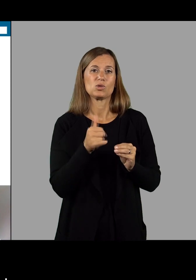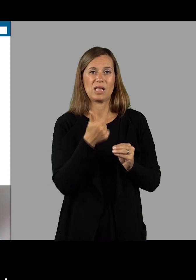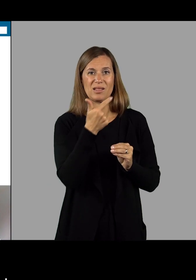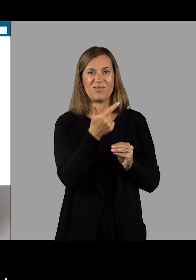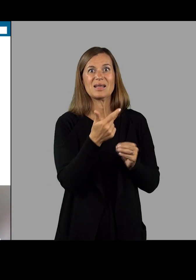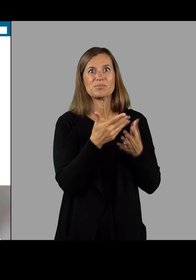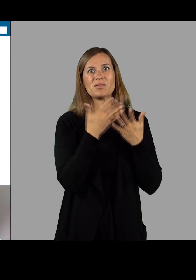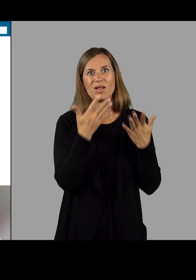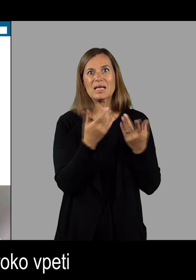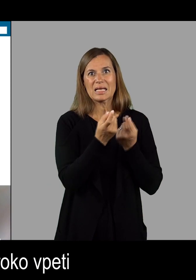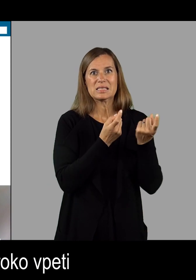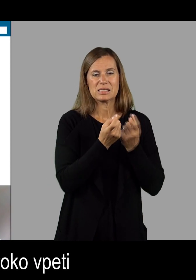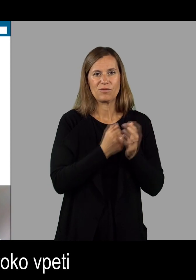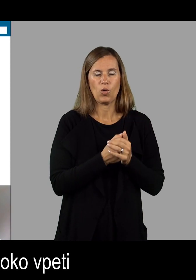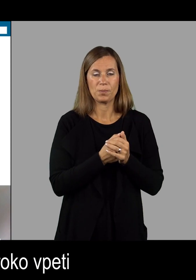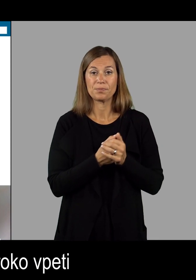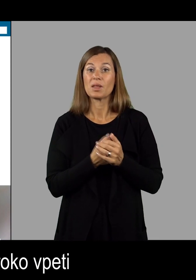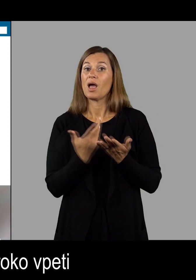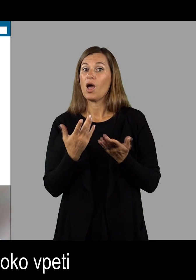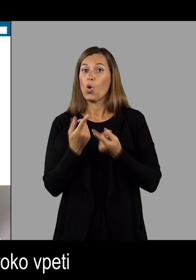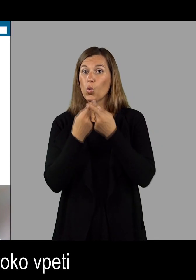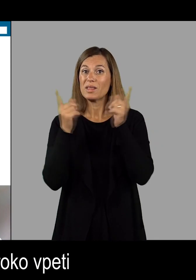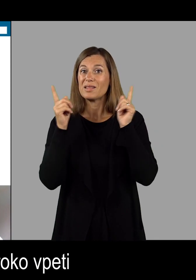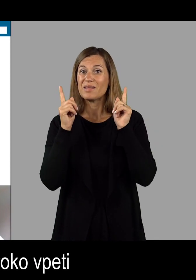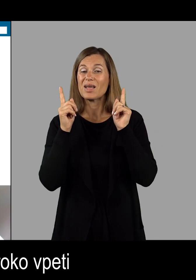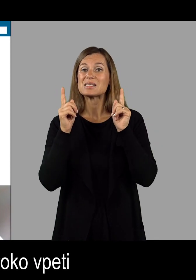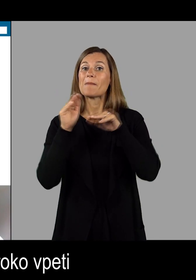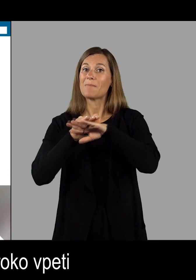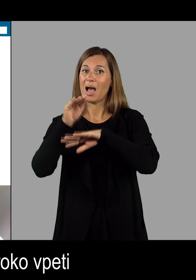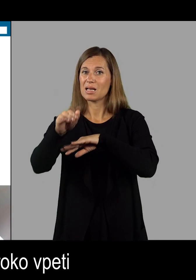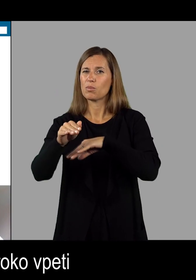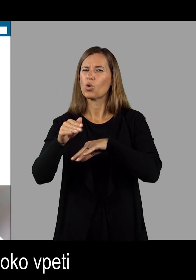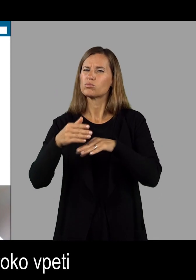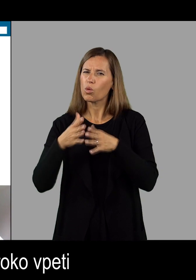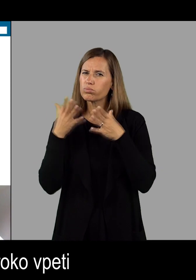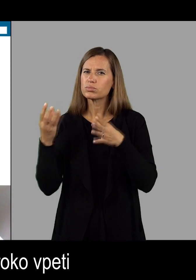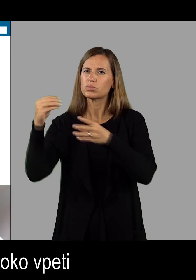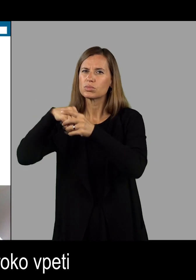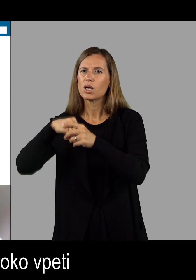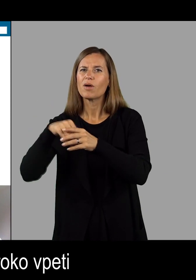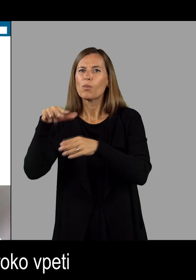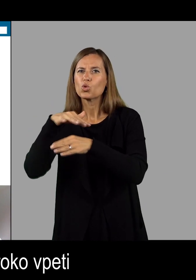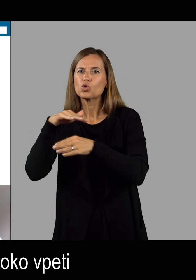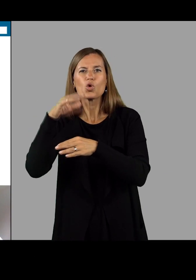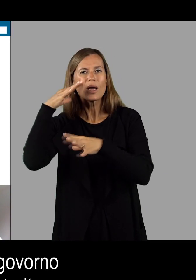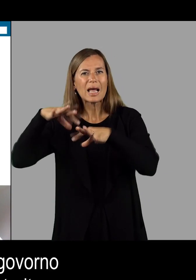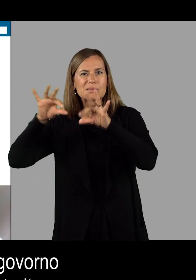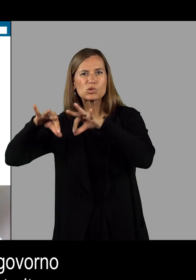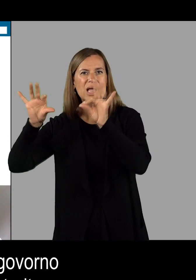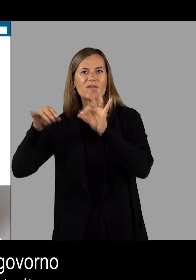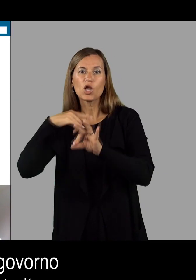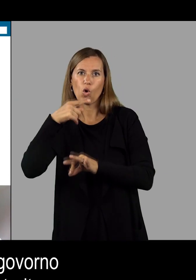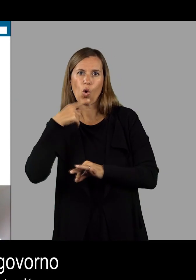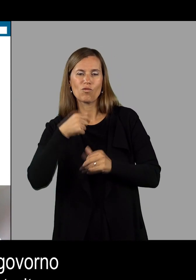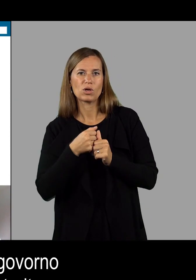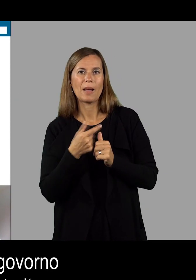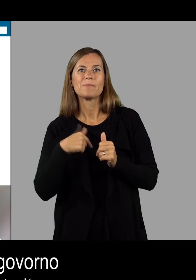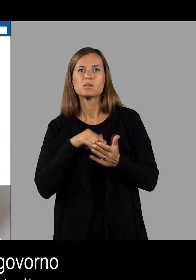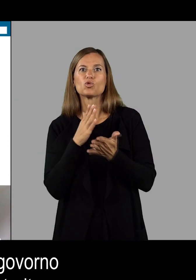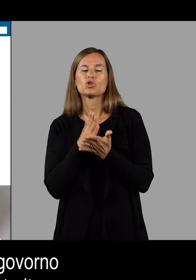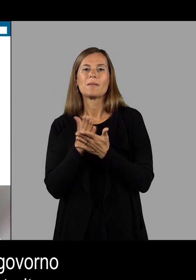izzivov. Na Univerzi v Mariboru smo široko vpeti v področje razpoznavanja govora. Predstavili